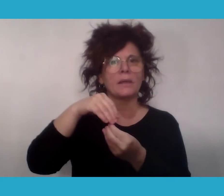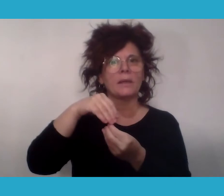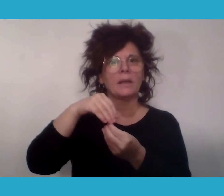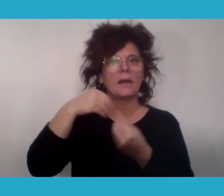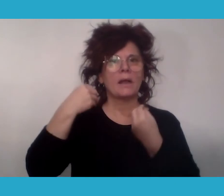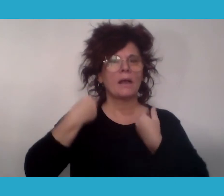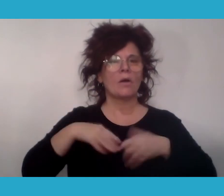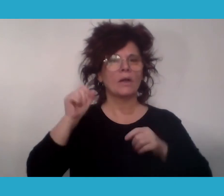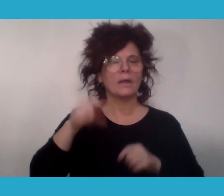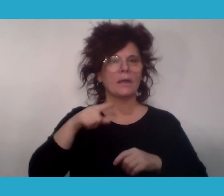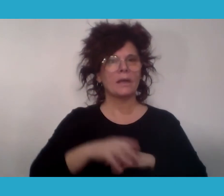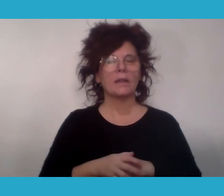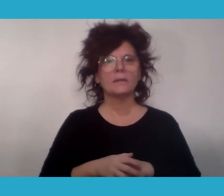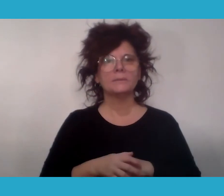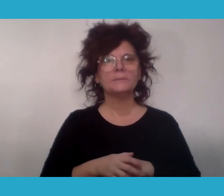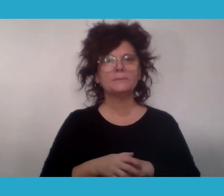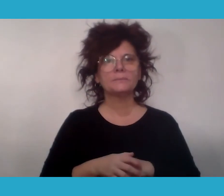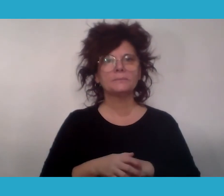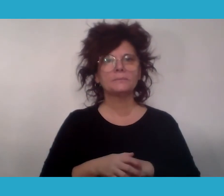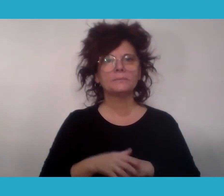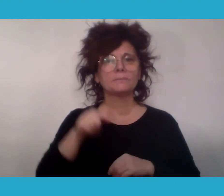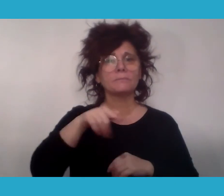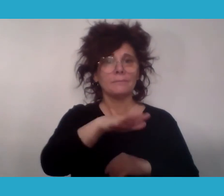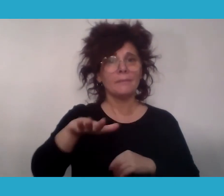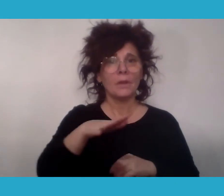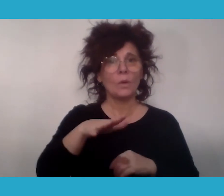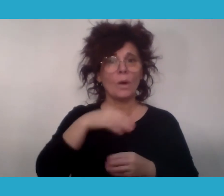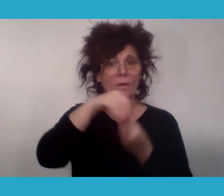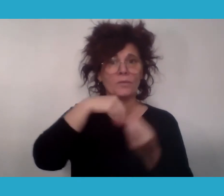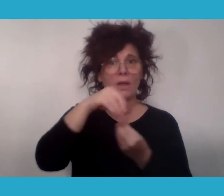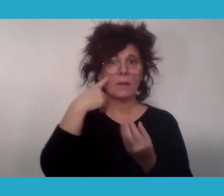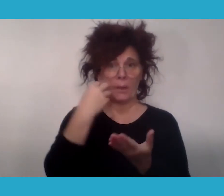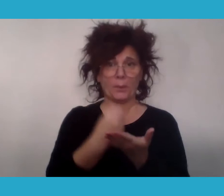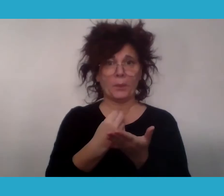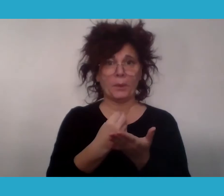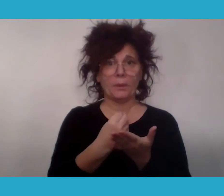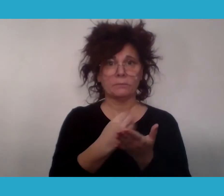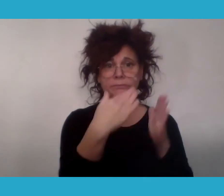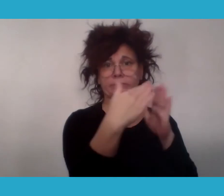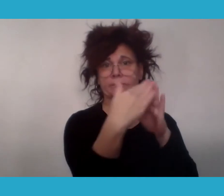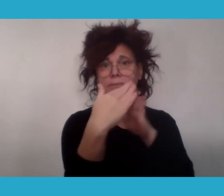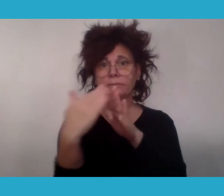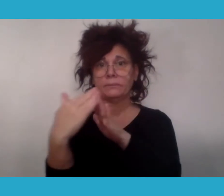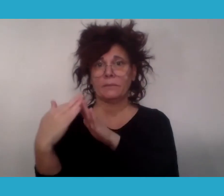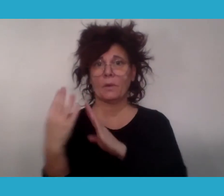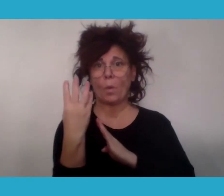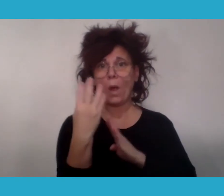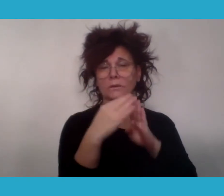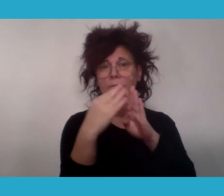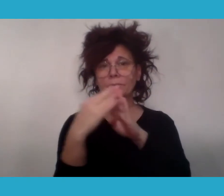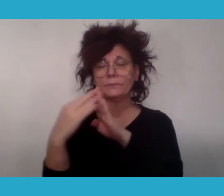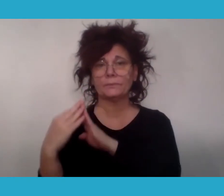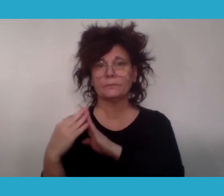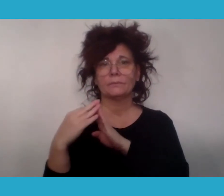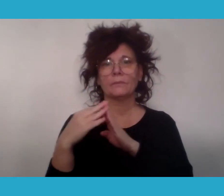familiar y del sitio donde declara habitar. Dice que en ese lugar también vive su familia en 4 diferentes viviendas, conservando las